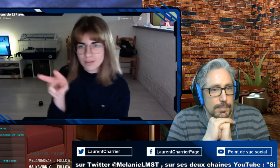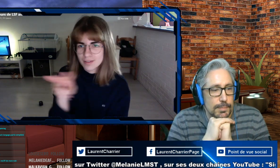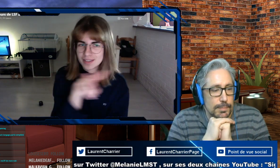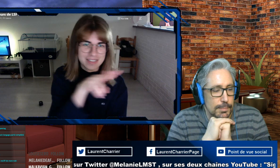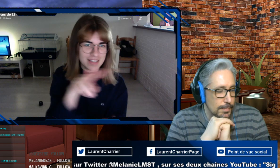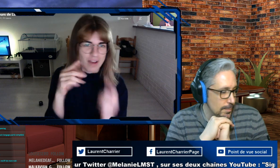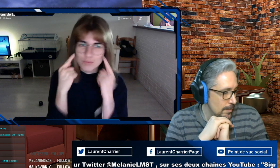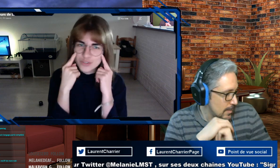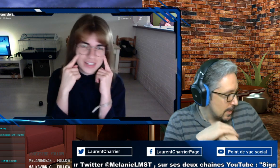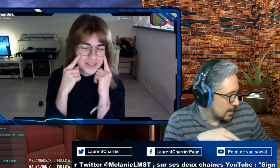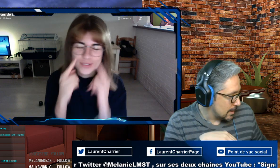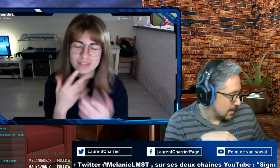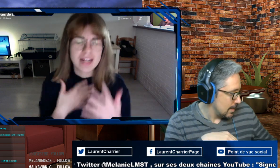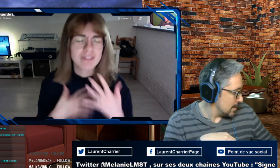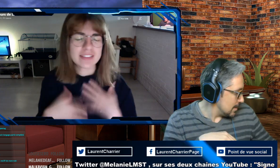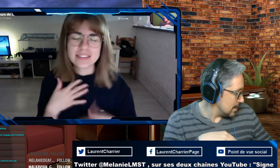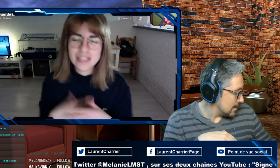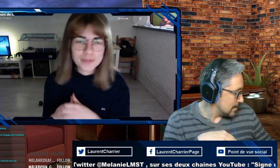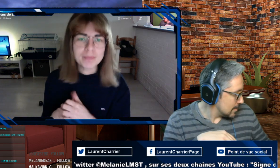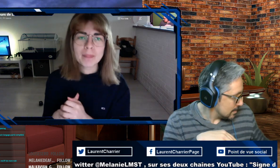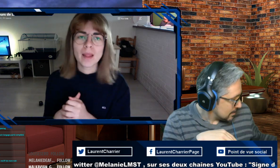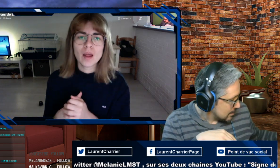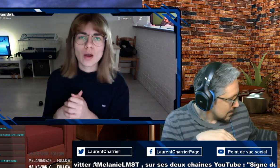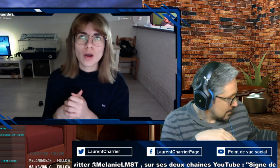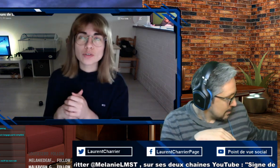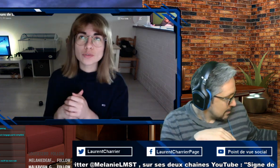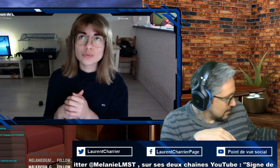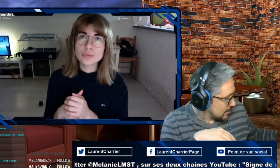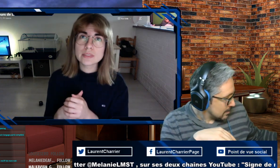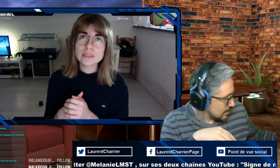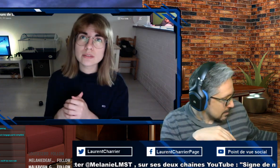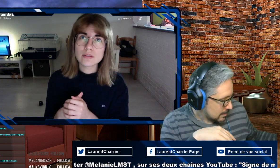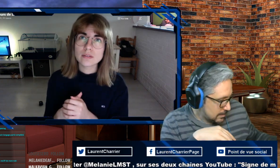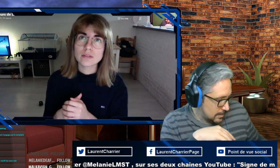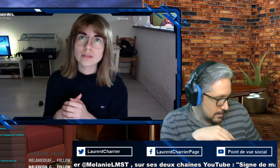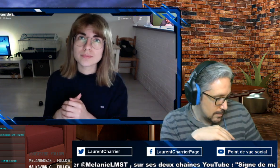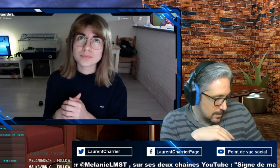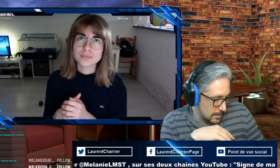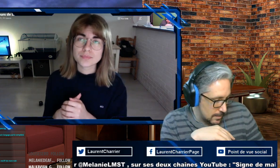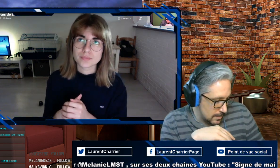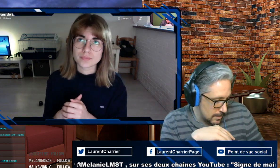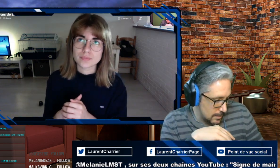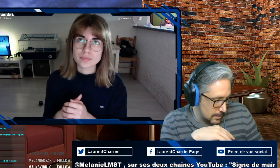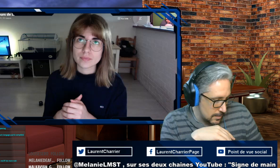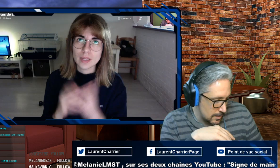temps, elle va bouger les yeux, elle va la fatiguer. Ensuite,